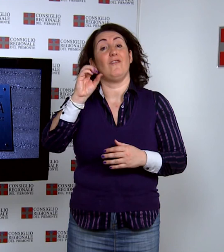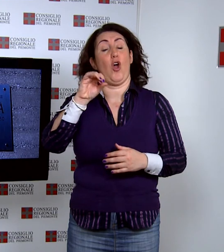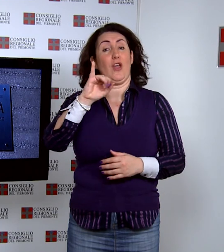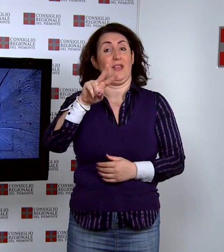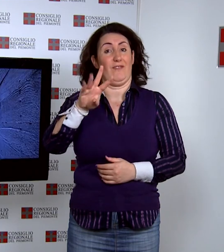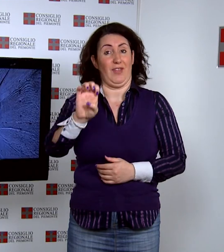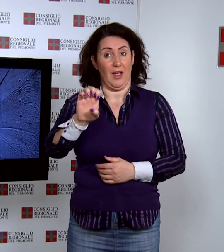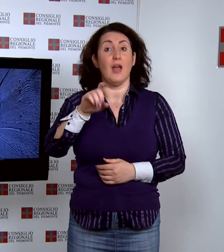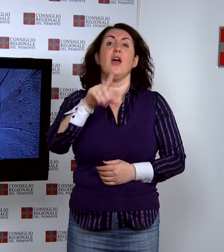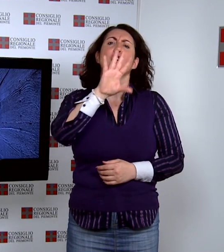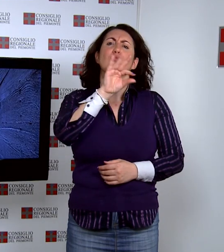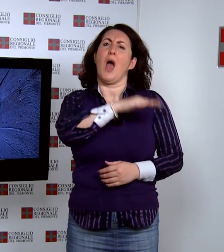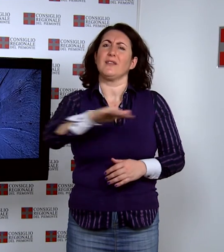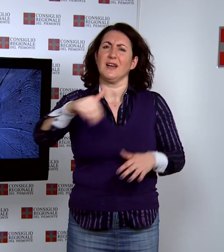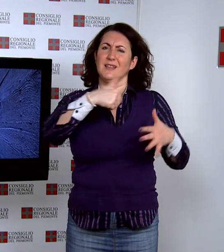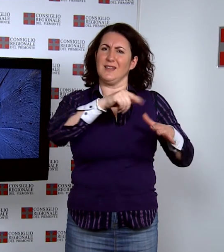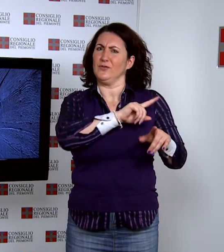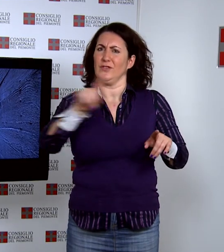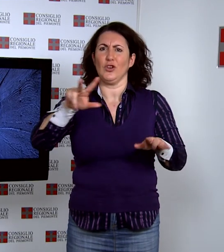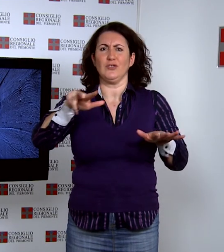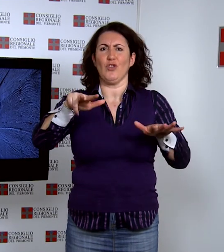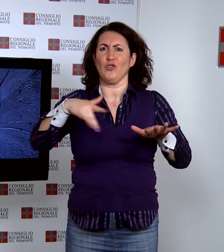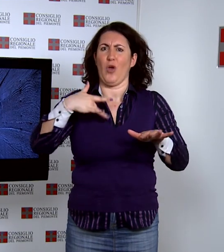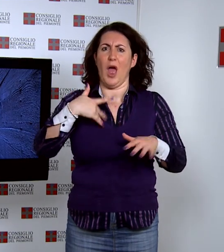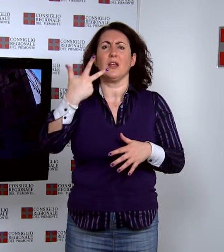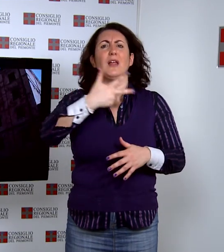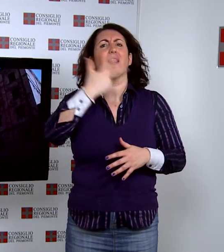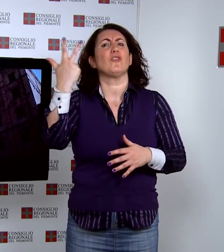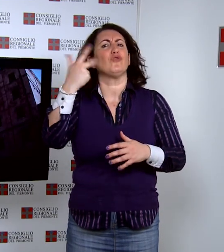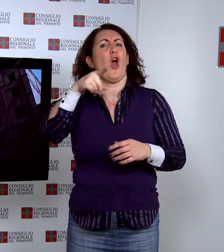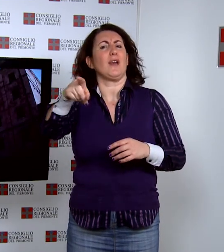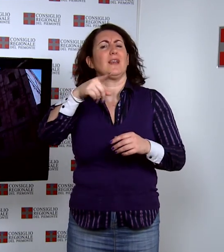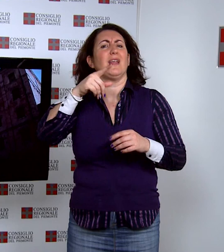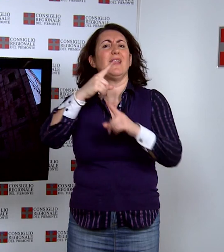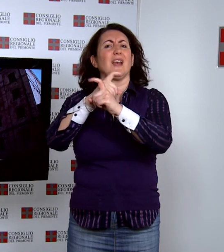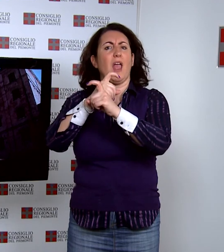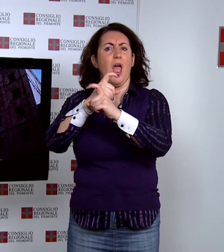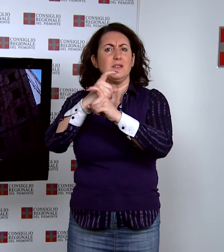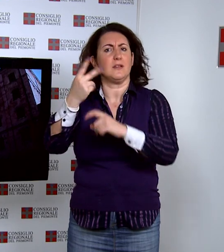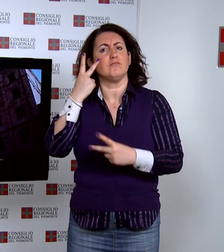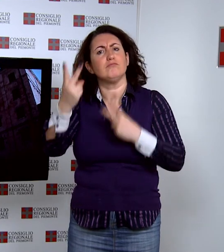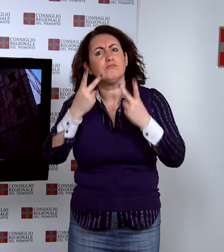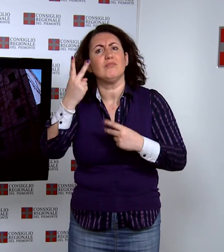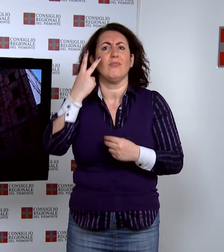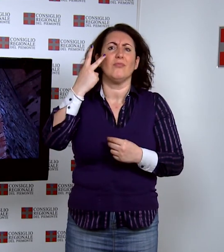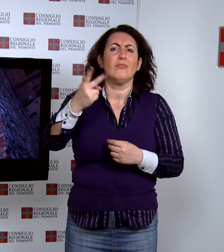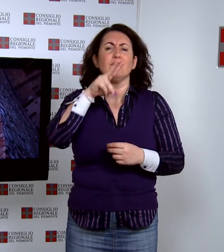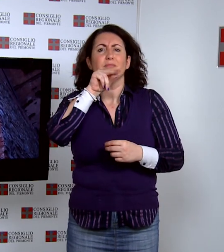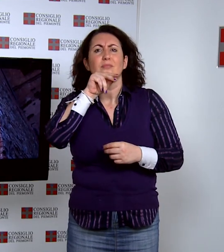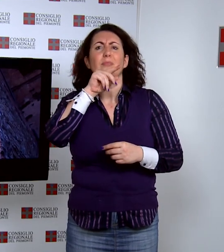e i 18 anni hanno passato 3 giorni a Trieste a vedere e a parlare di deportazione, lager, infoibamenti e uccisioni avvenute durante